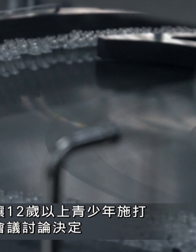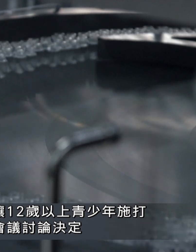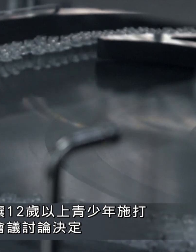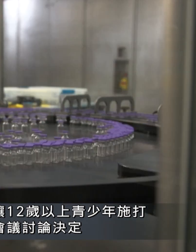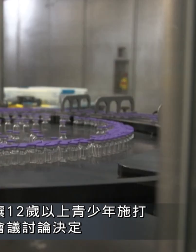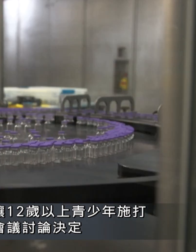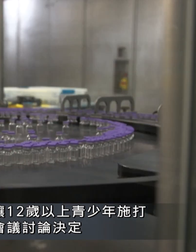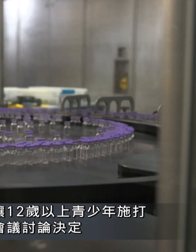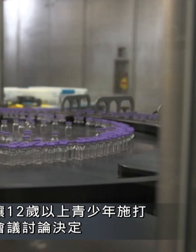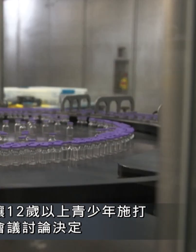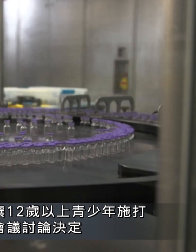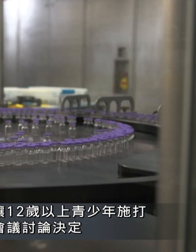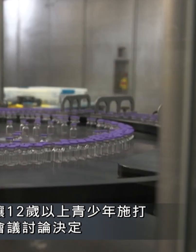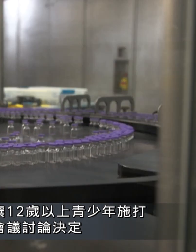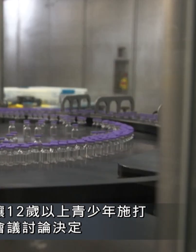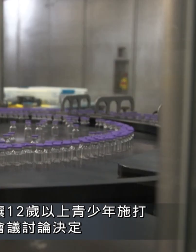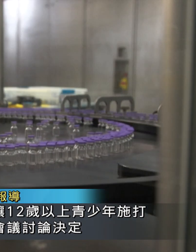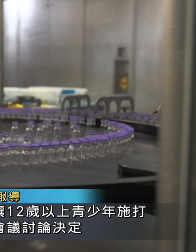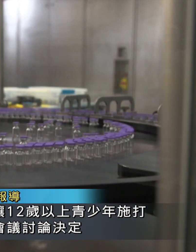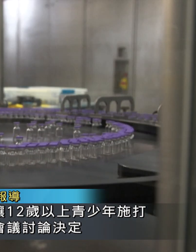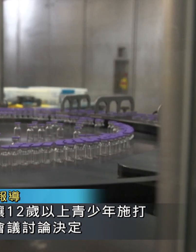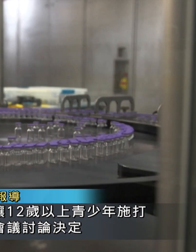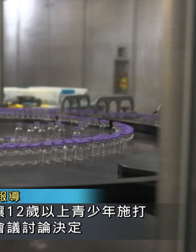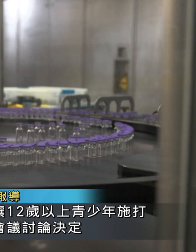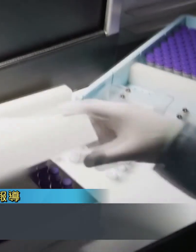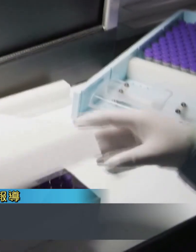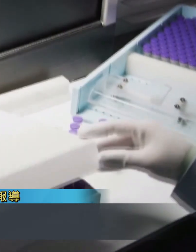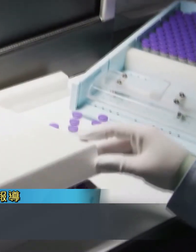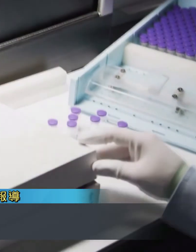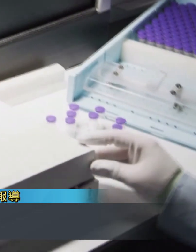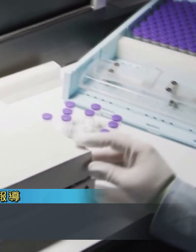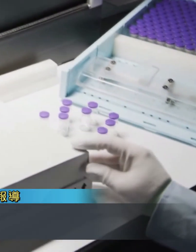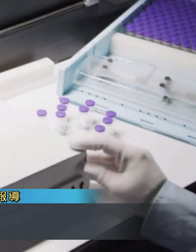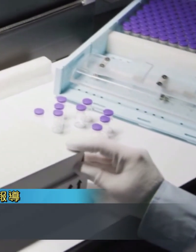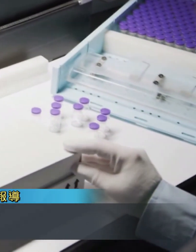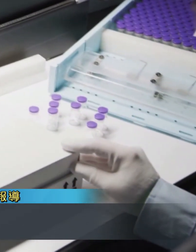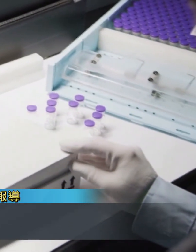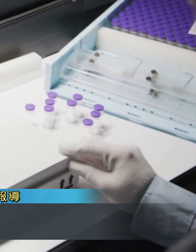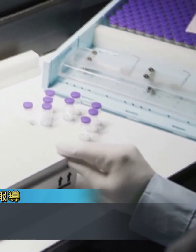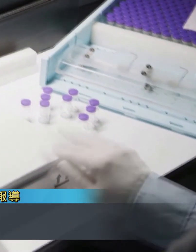打，要等进口后由专家会议讨论决定。记者赖淑明、蒋龙祥台报道。